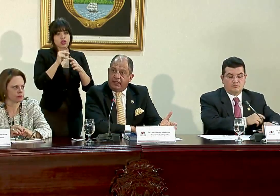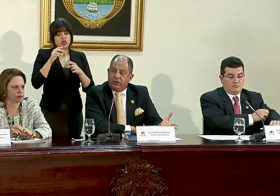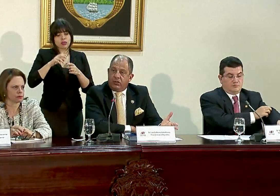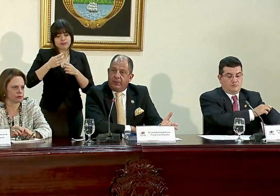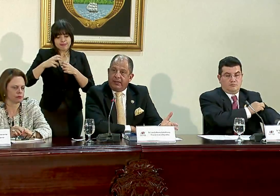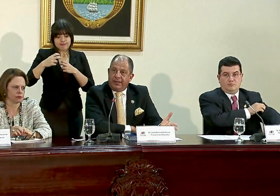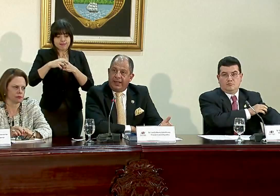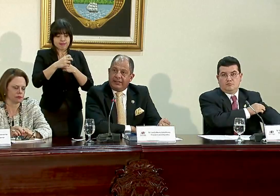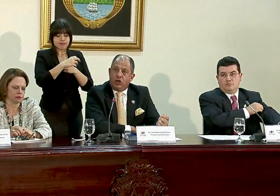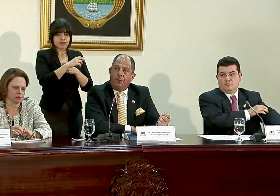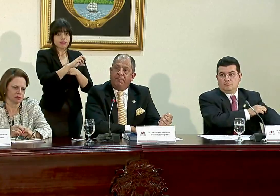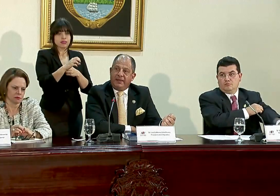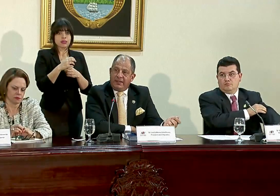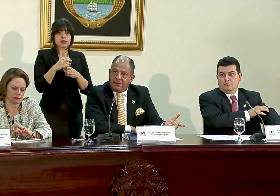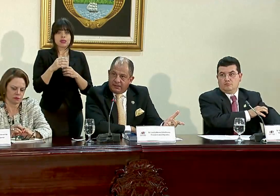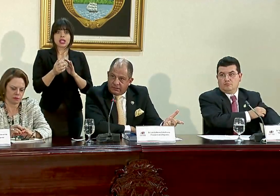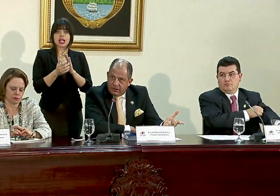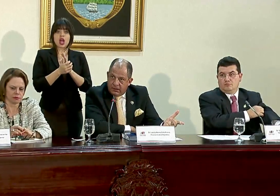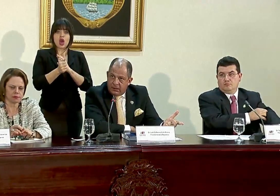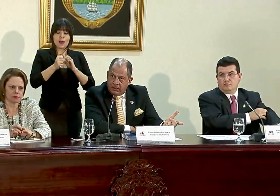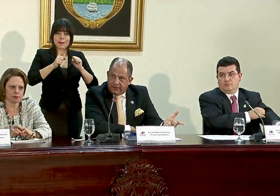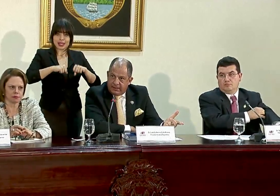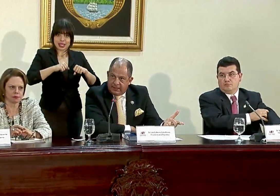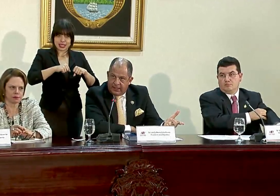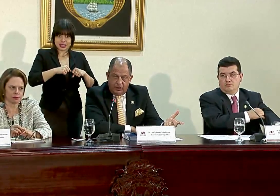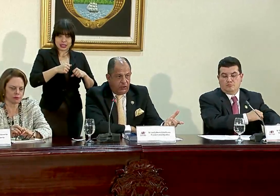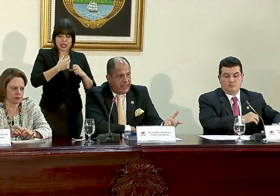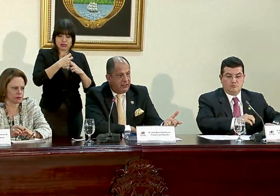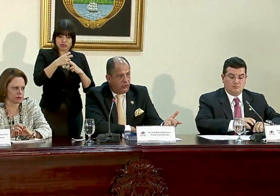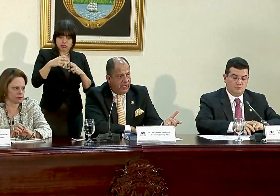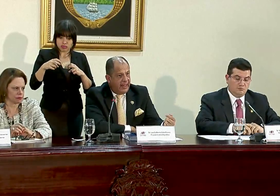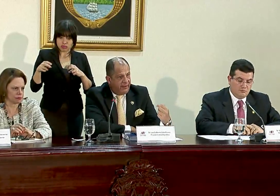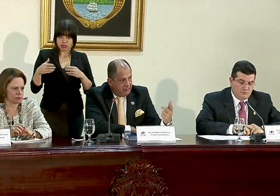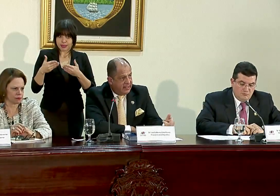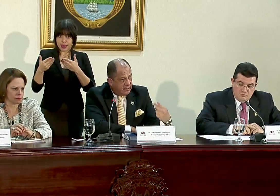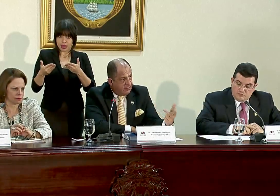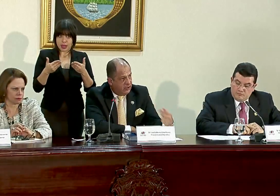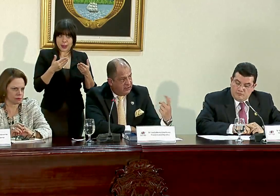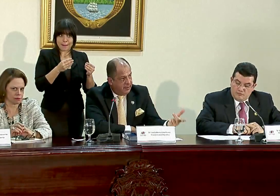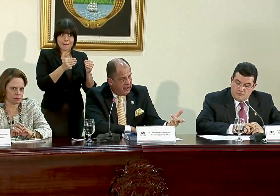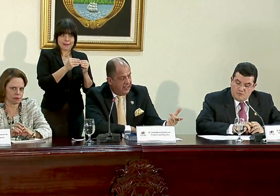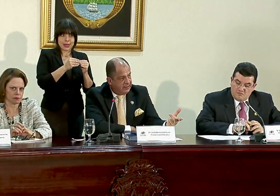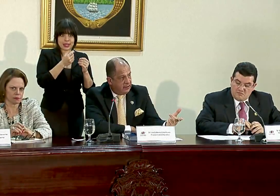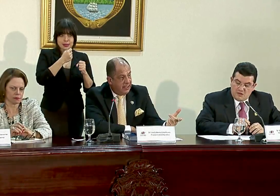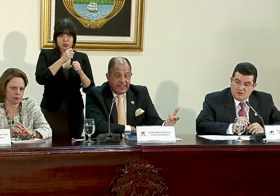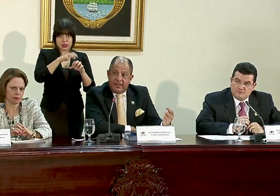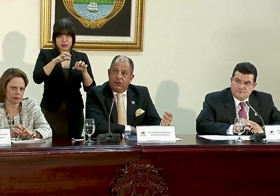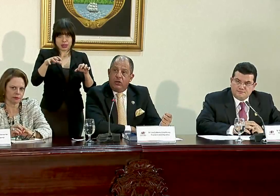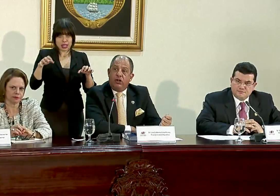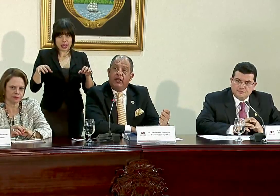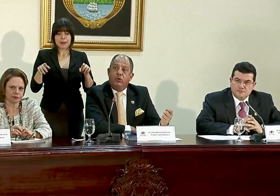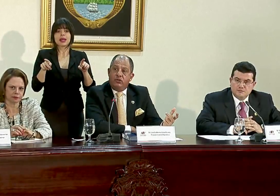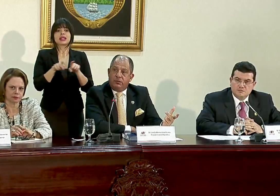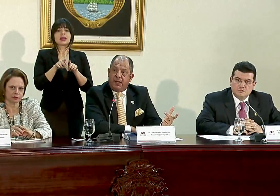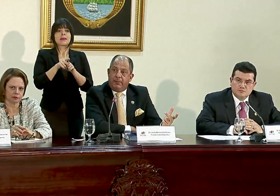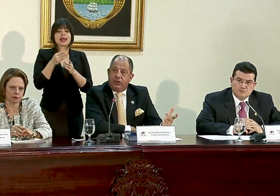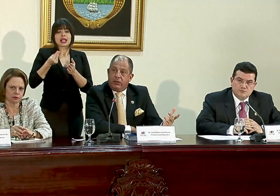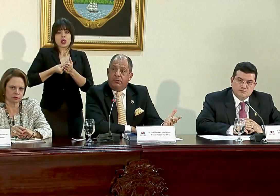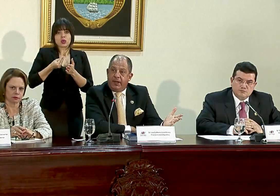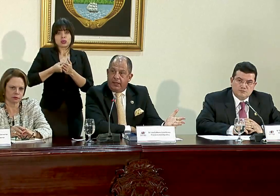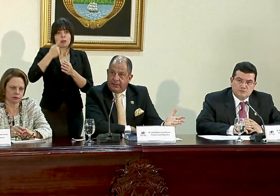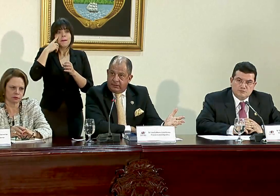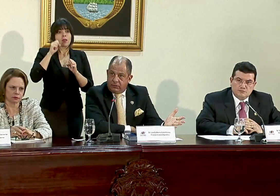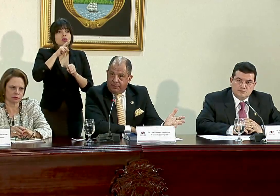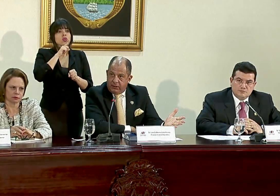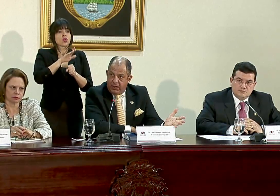transferencia no solamente de las competencias que se les han ido dando cada vez más a las municipalidades sino de los recursos para